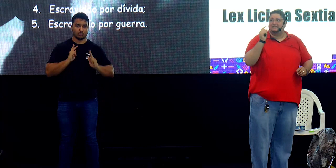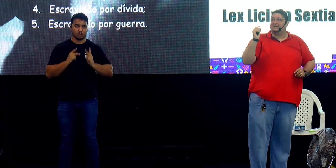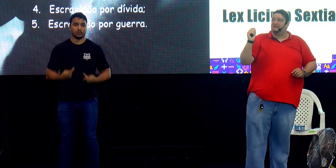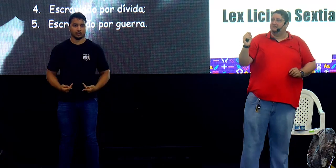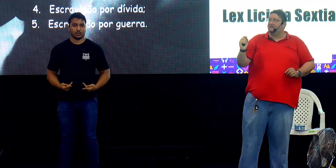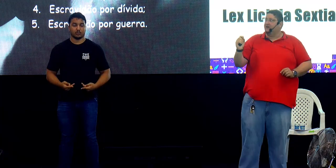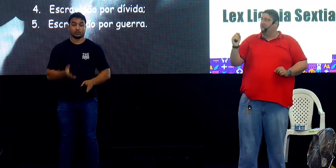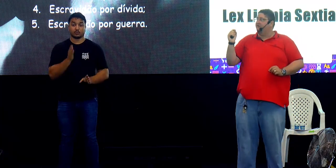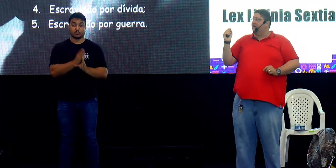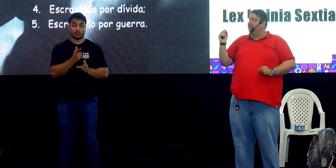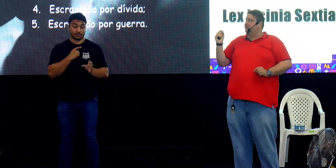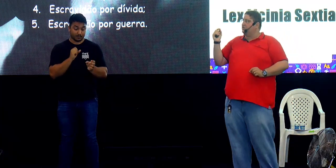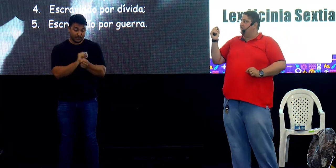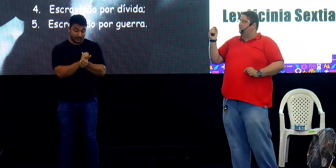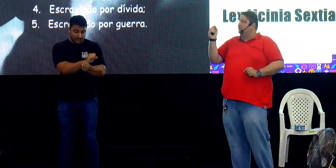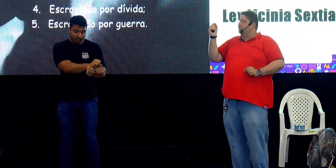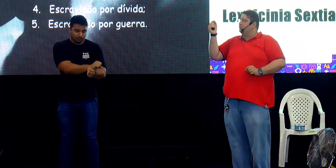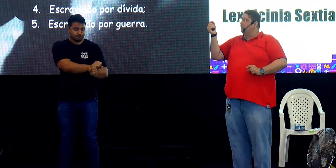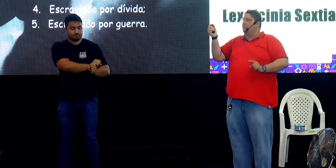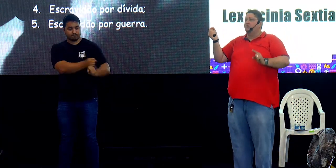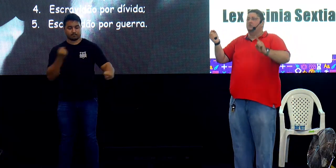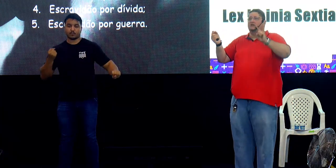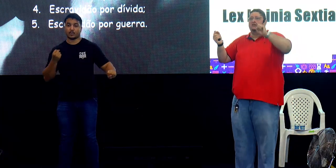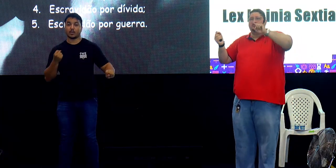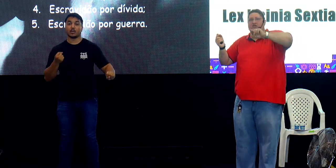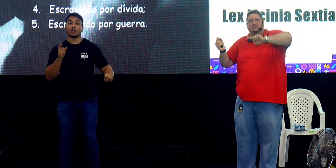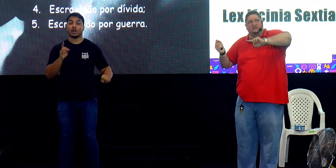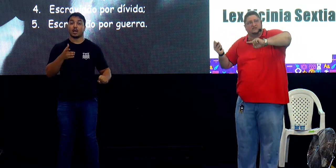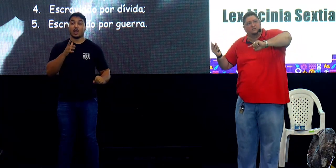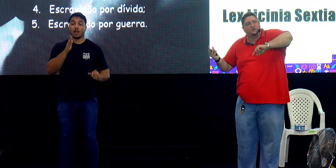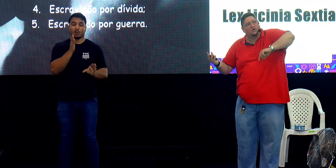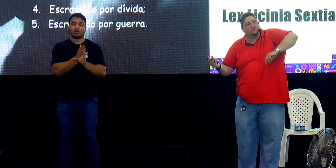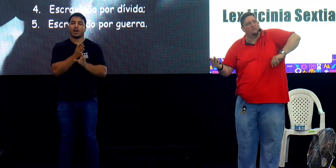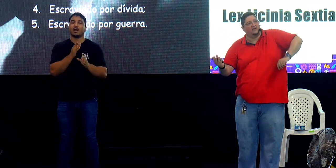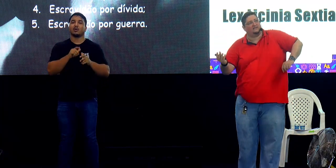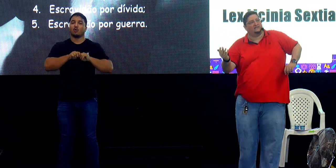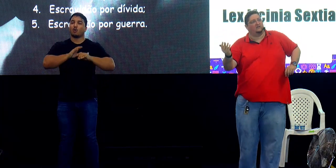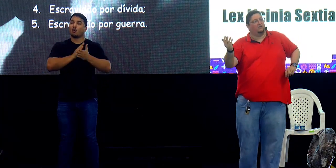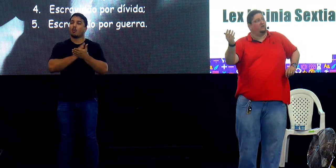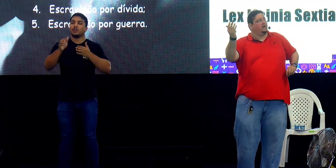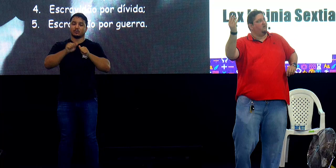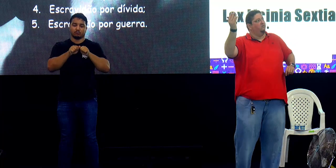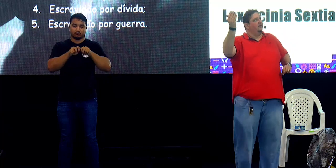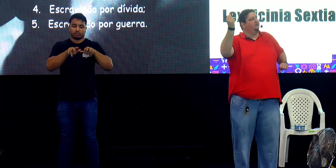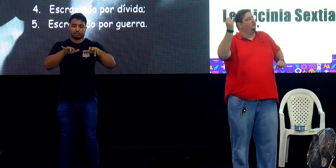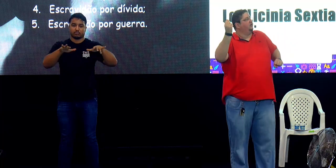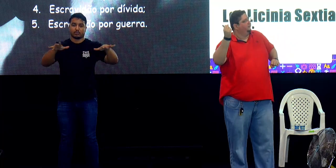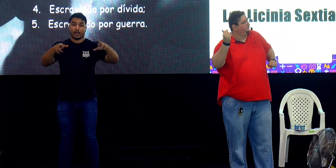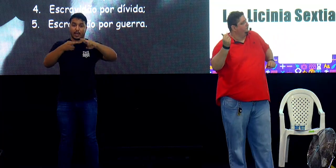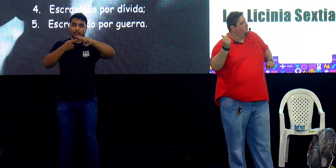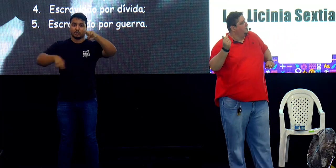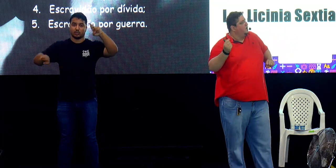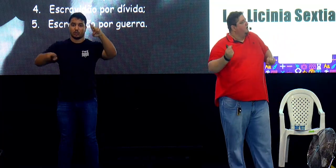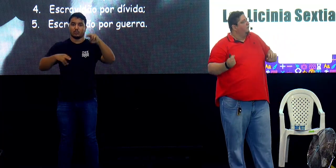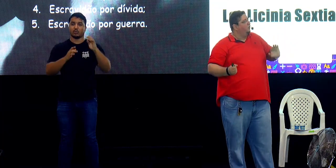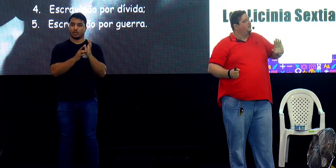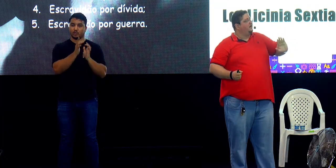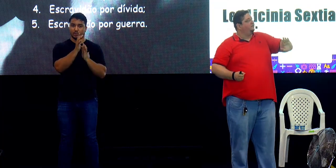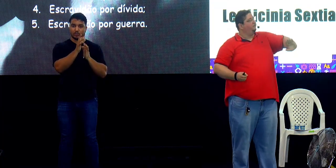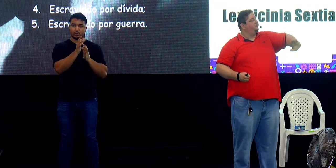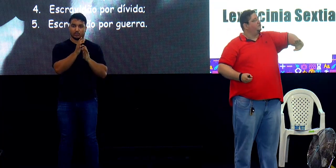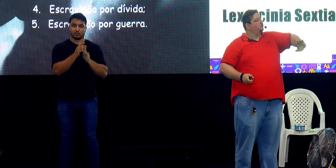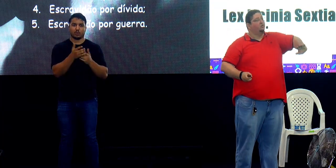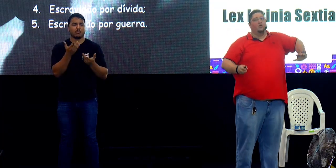A escravidão vai deixar de existir quando o cristianismo começa a se colocar como religião. Por